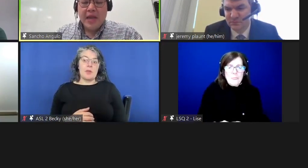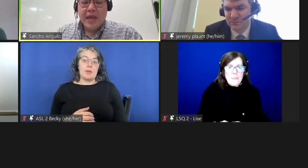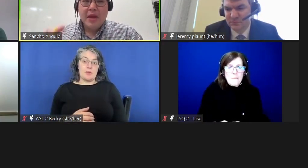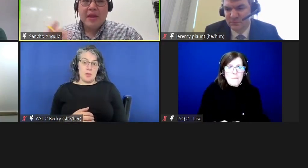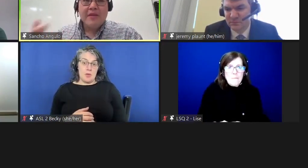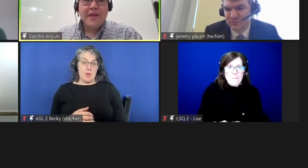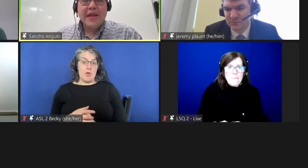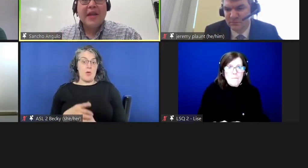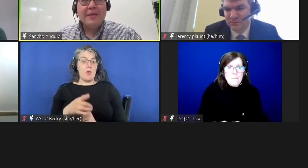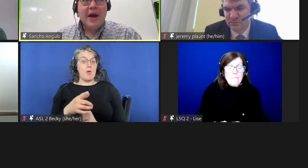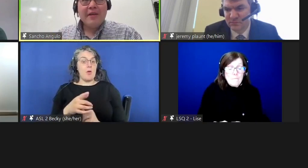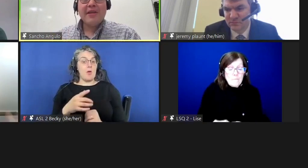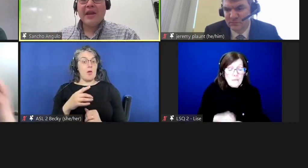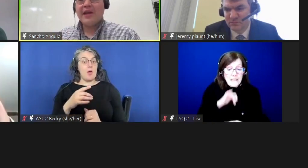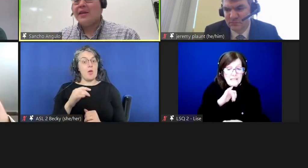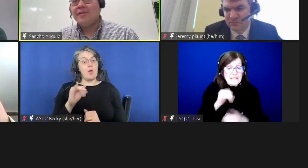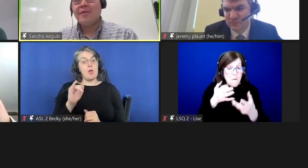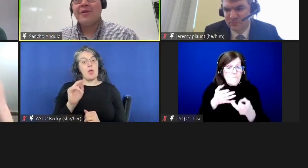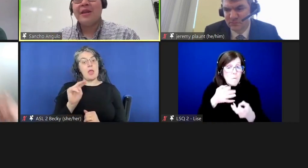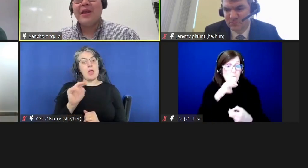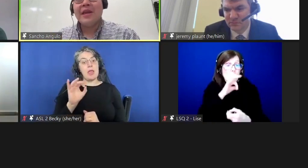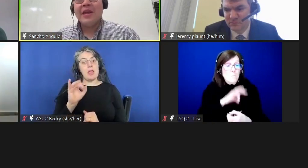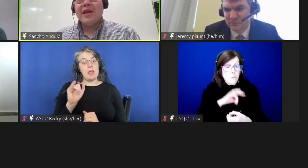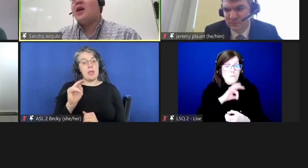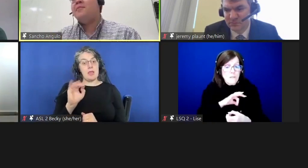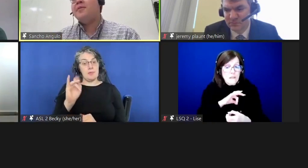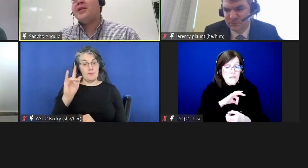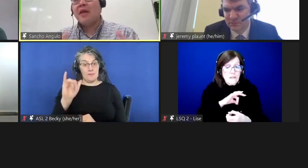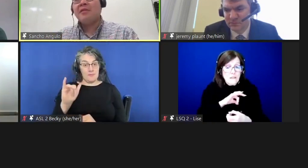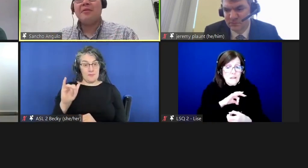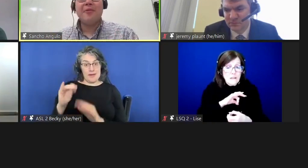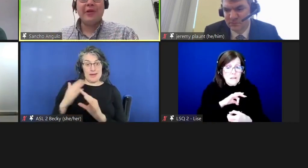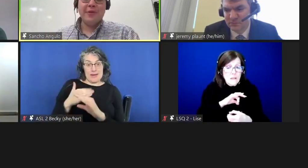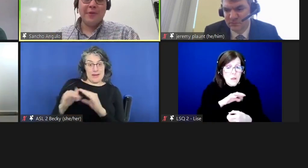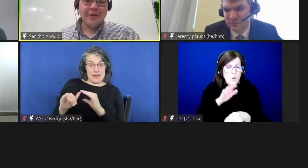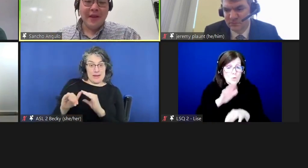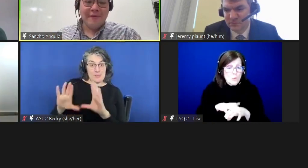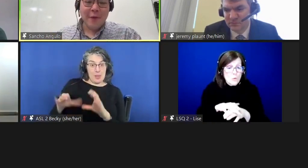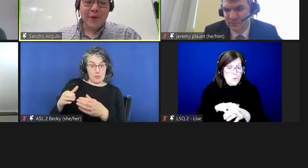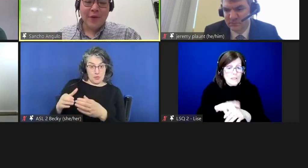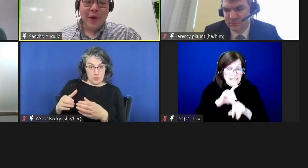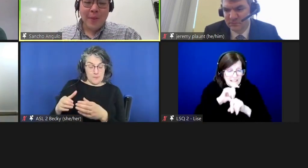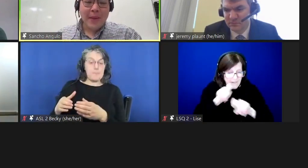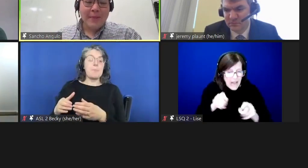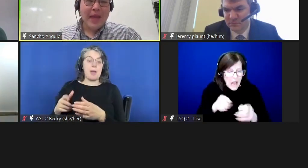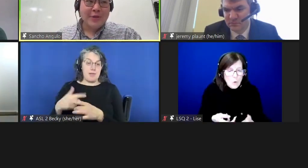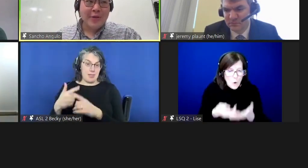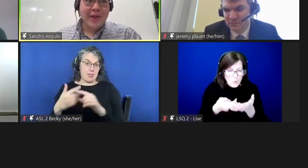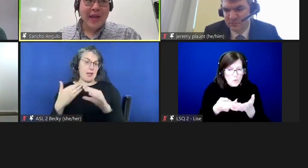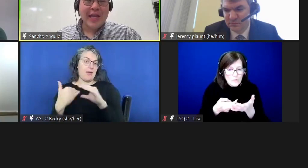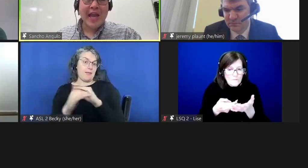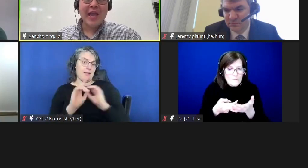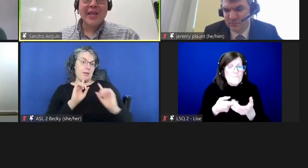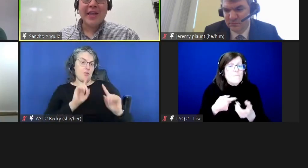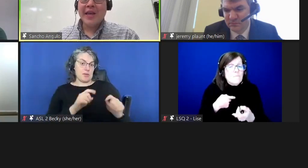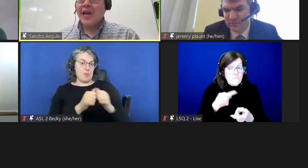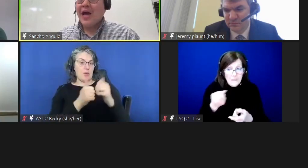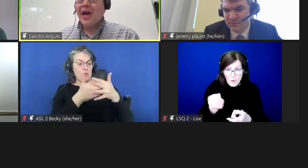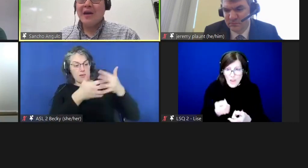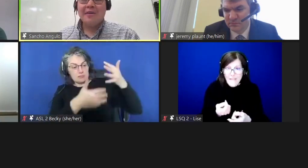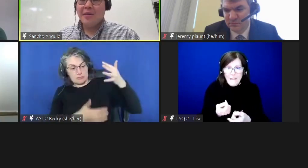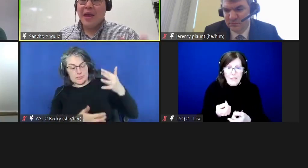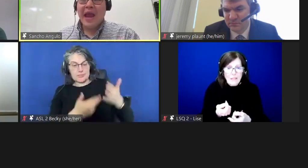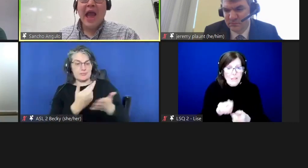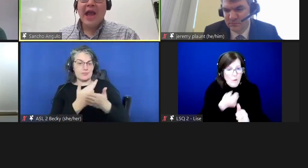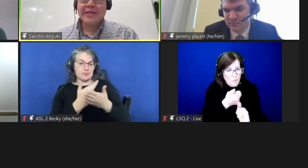pour pouvoir profiter de ces ressources, je vous invite à envoyer vos